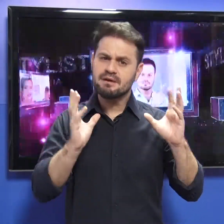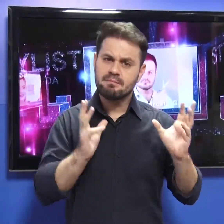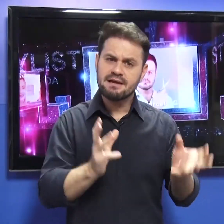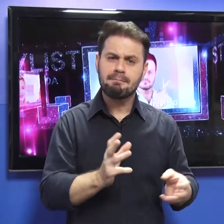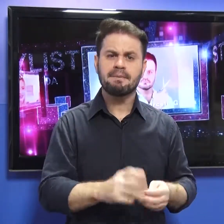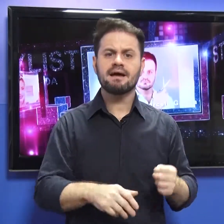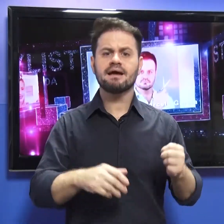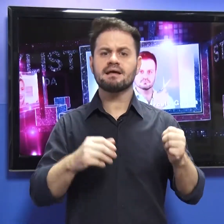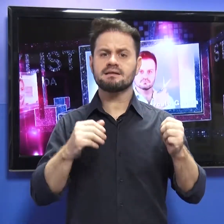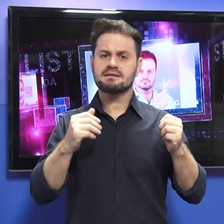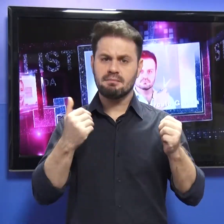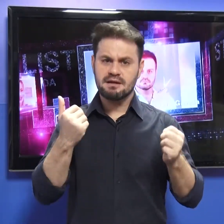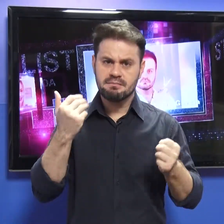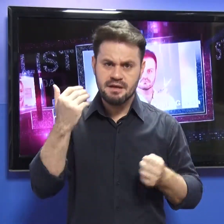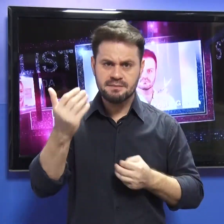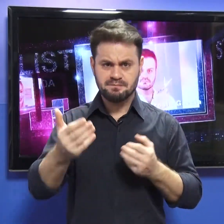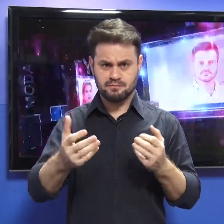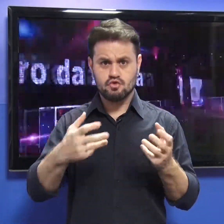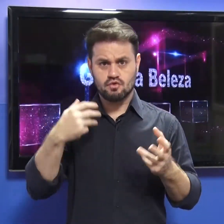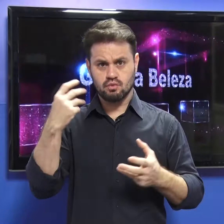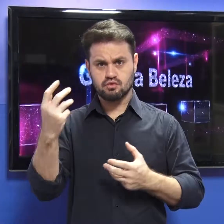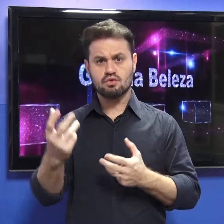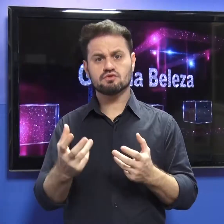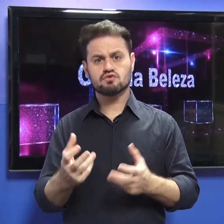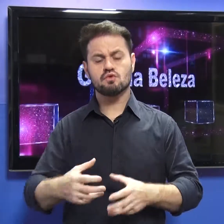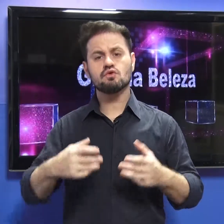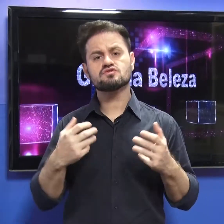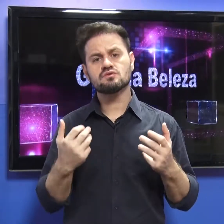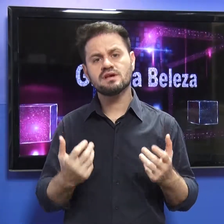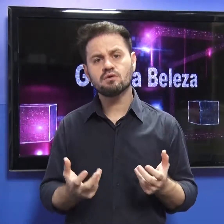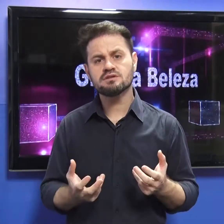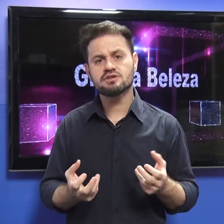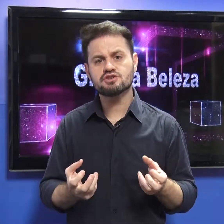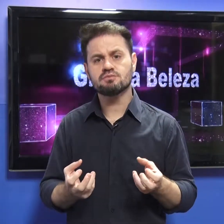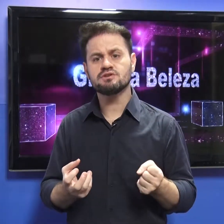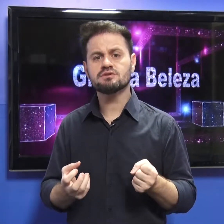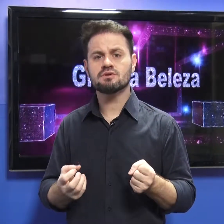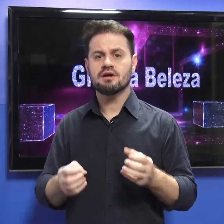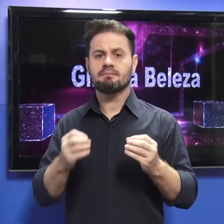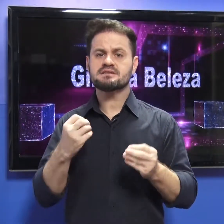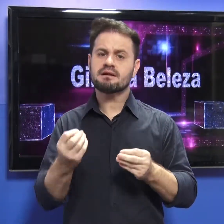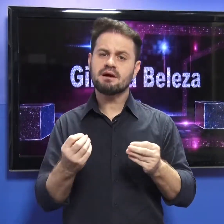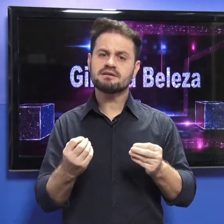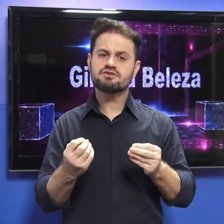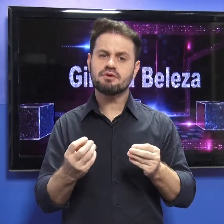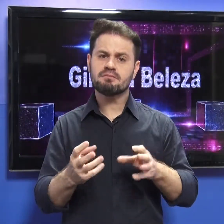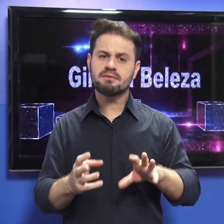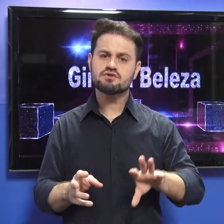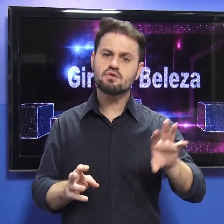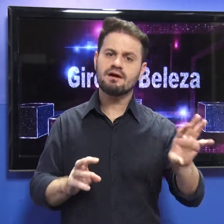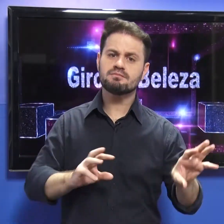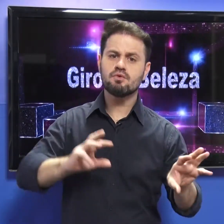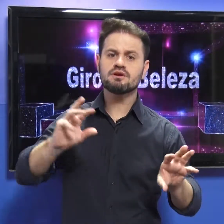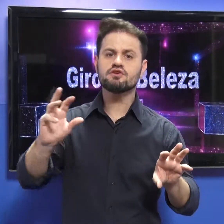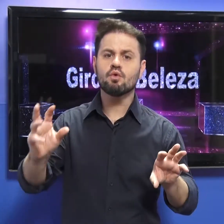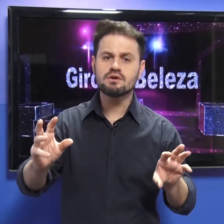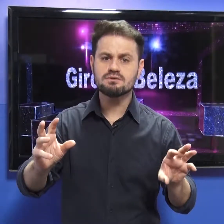bem a pele trabalhe bem dos contornos do rosto que é o que deixa bonito mas trabalha de forma mais suave book olho